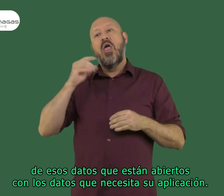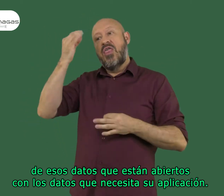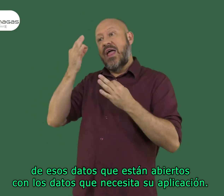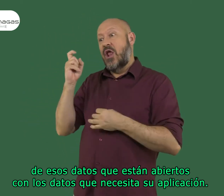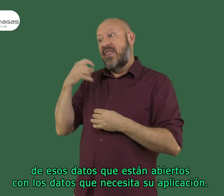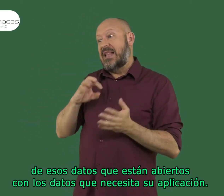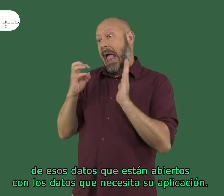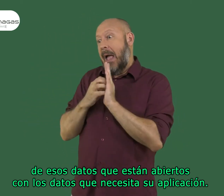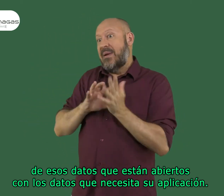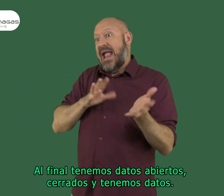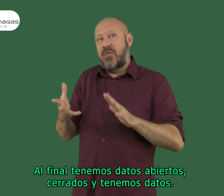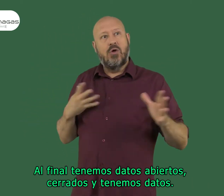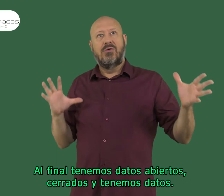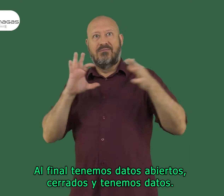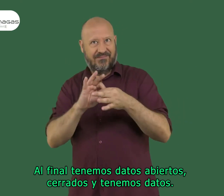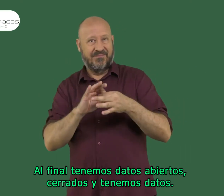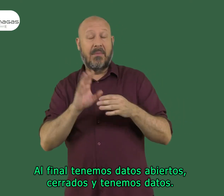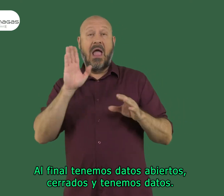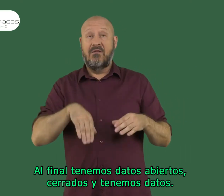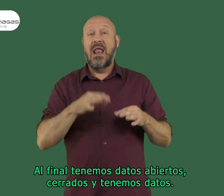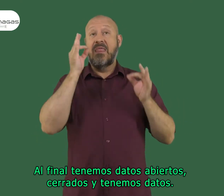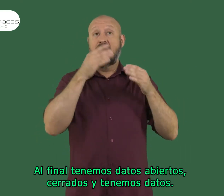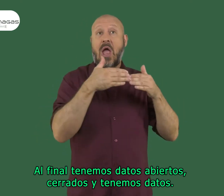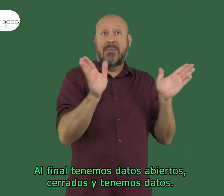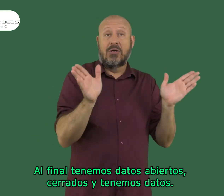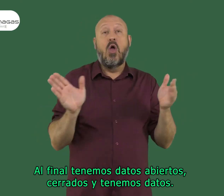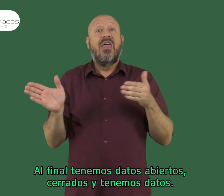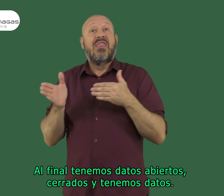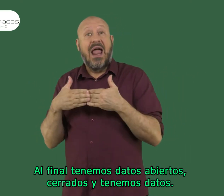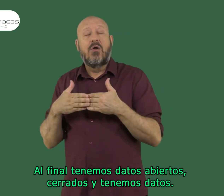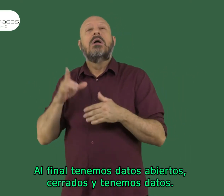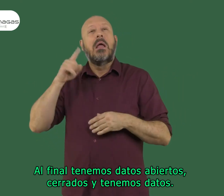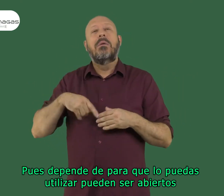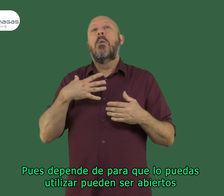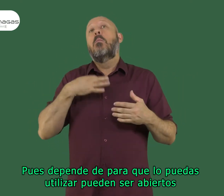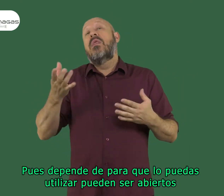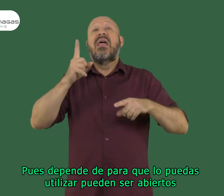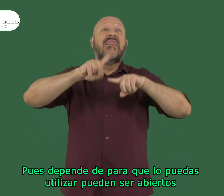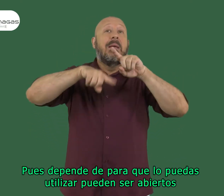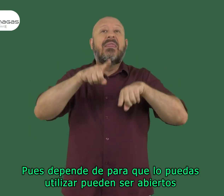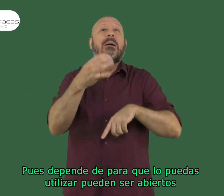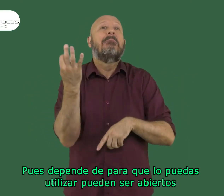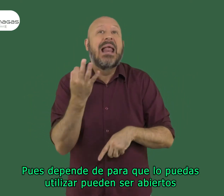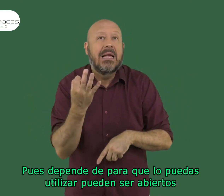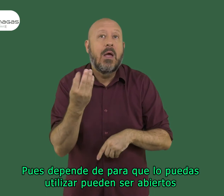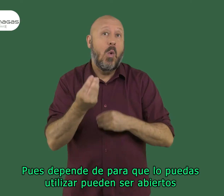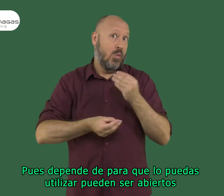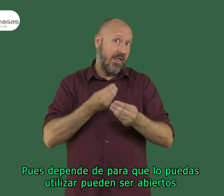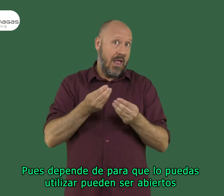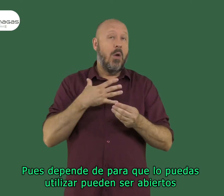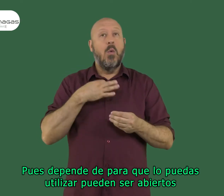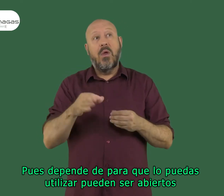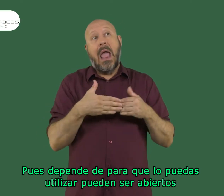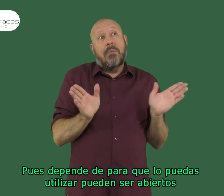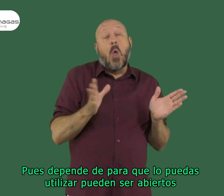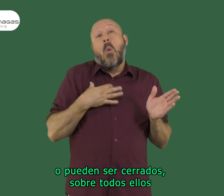datos que necesita su aplicación. Entonces, al final, tenemos datos abiertos, cerrados, y tenemos datos pues, que depende de para qué los puedas utilizar,